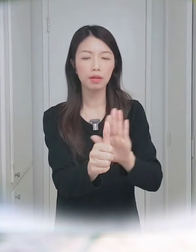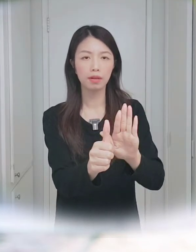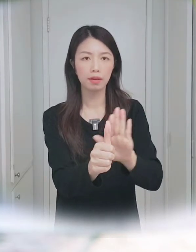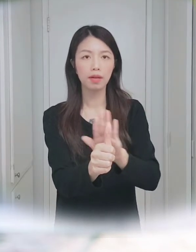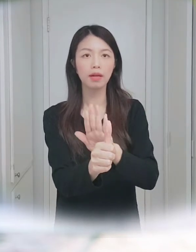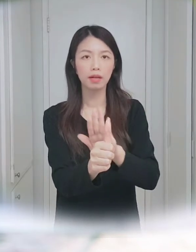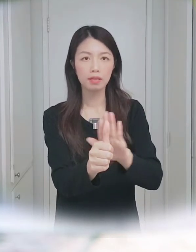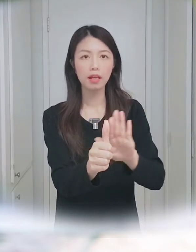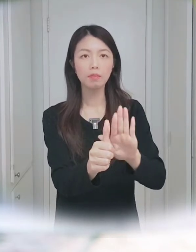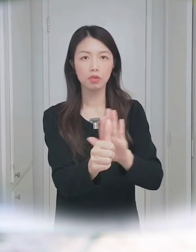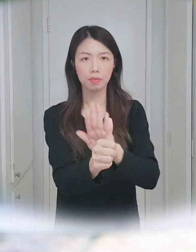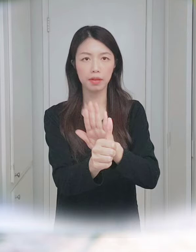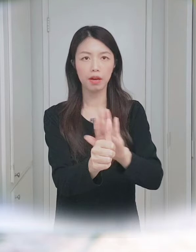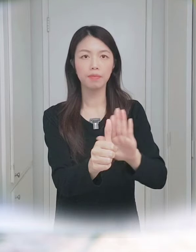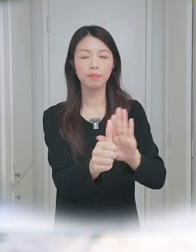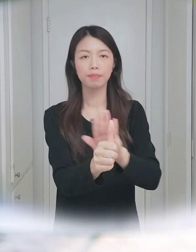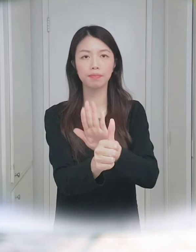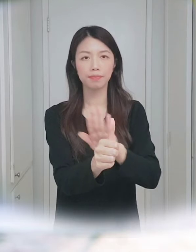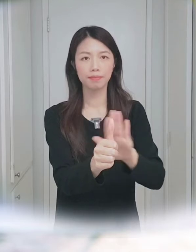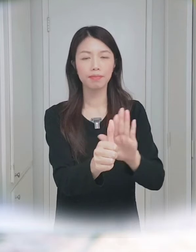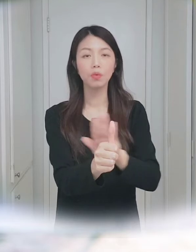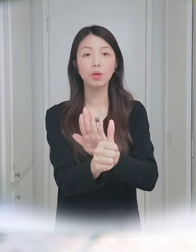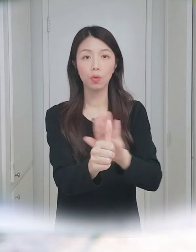엄지들을 쓰다듬어 주시면 돼요.